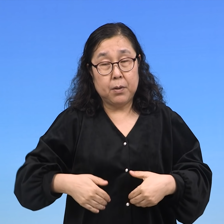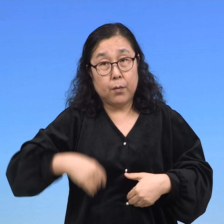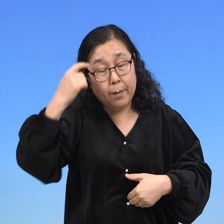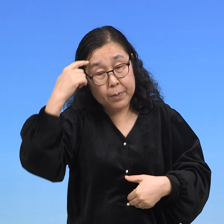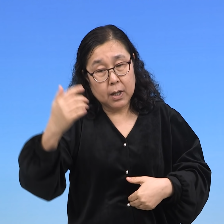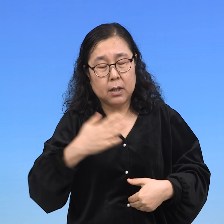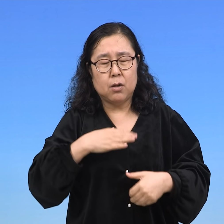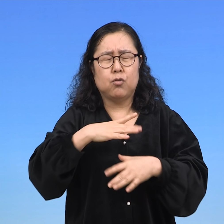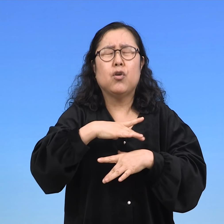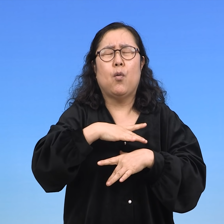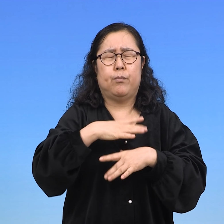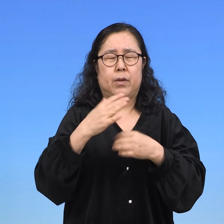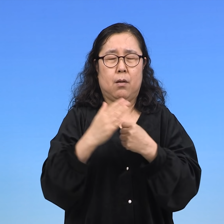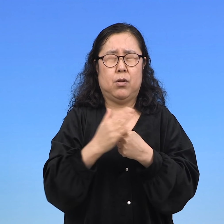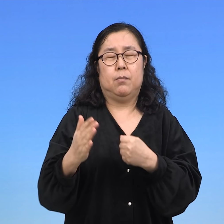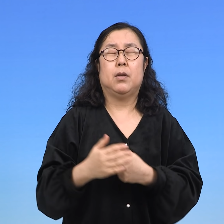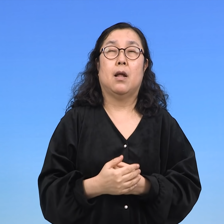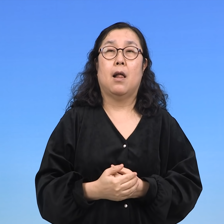두려워서 그래요. 두려워서.